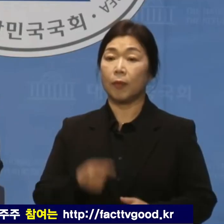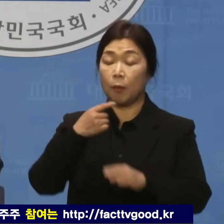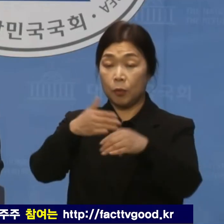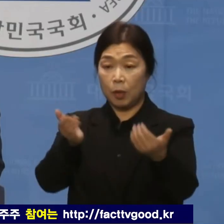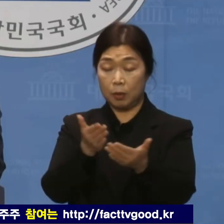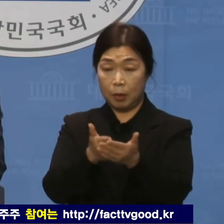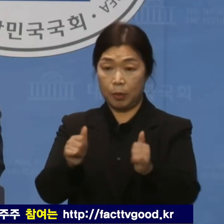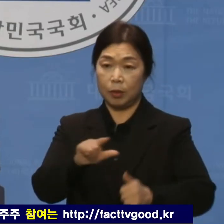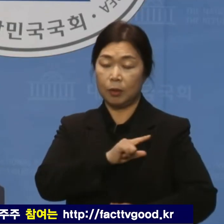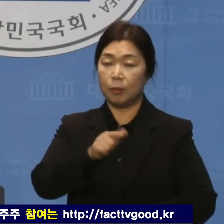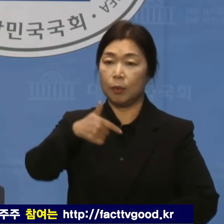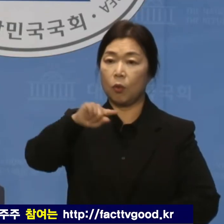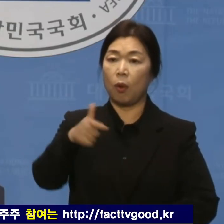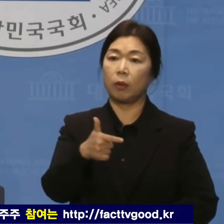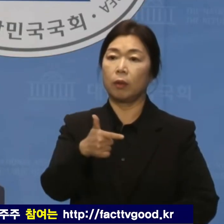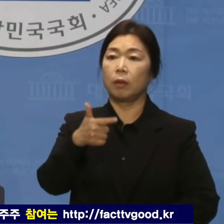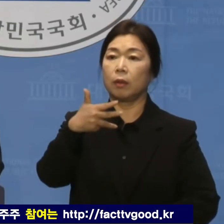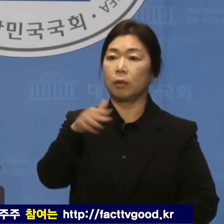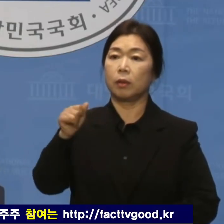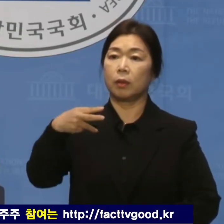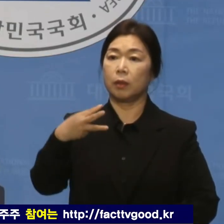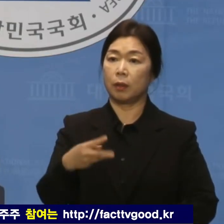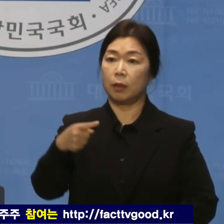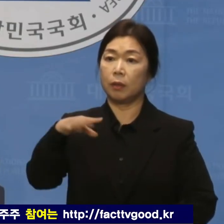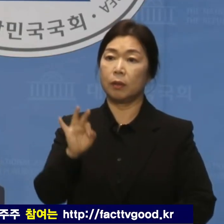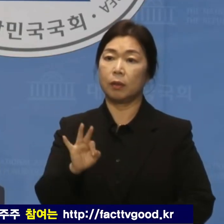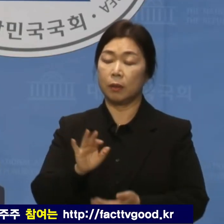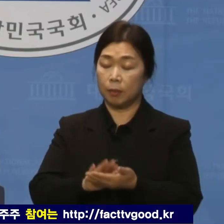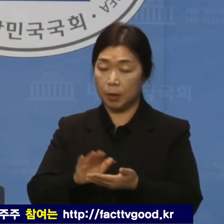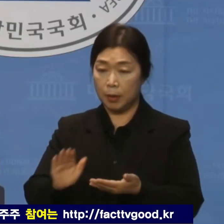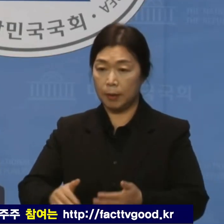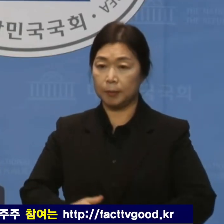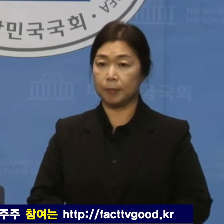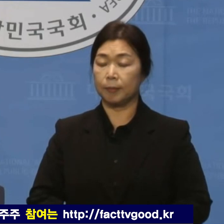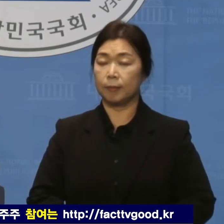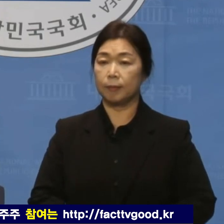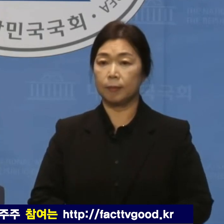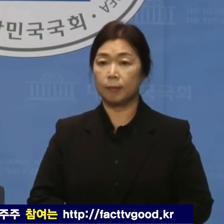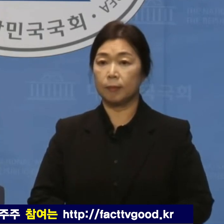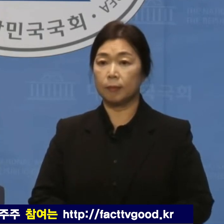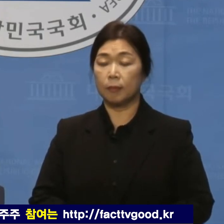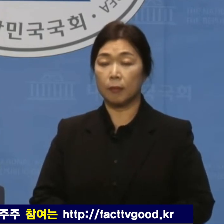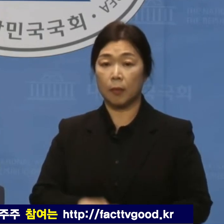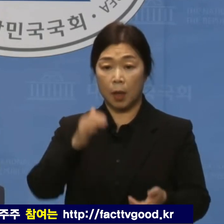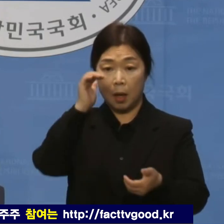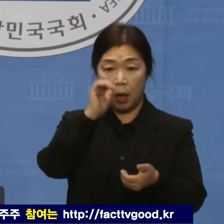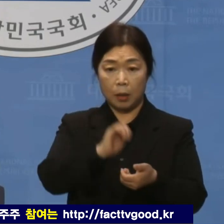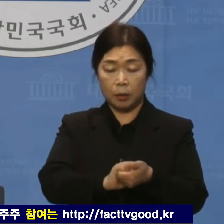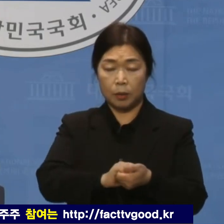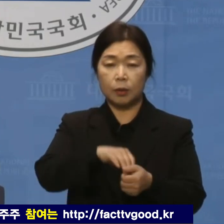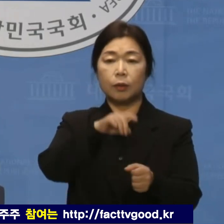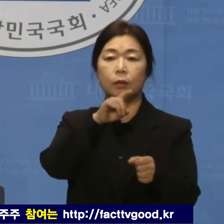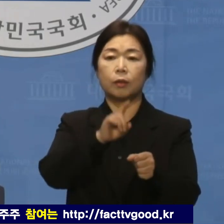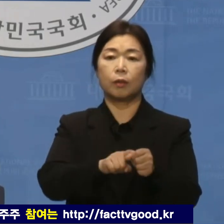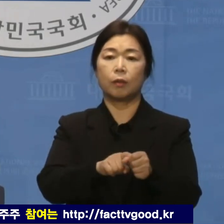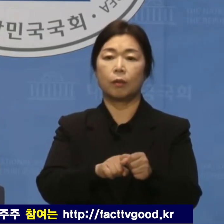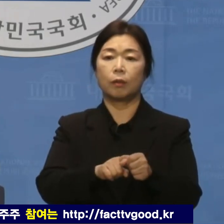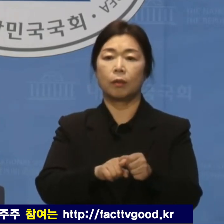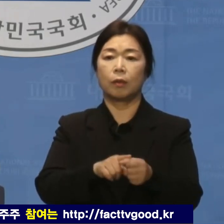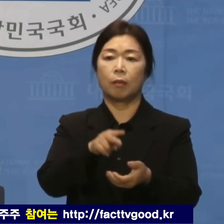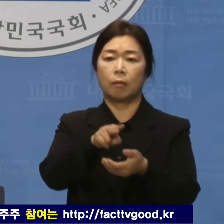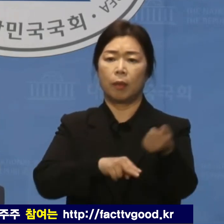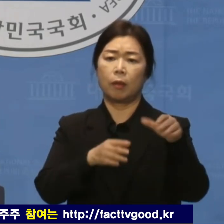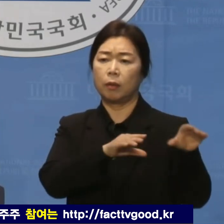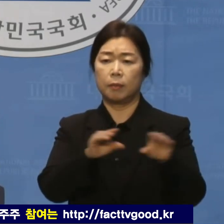민주당 수석 대변인 권칠승 있니다 한권의 브리핑을 하도록 하겠습니다 한시적 공매도 금지 제도